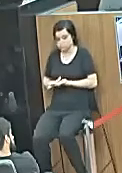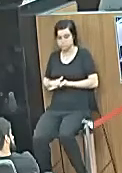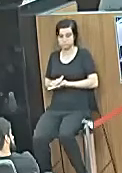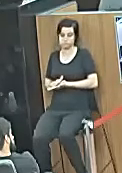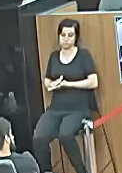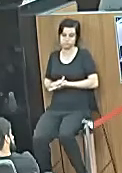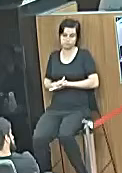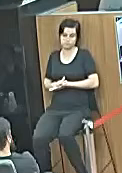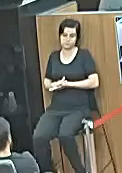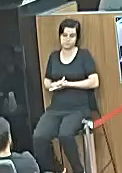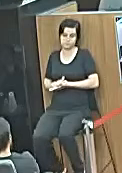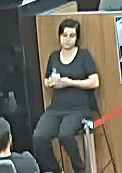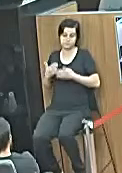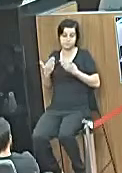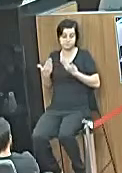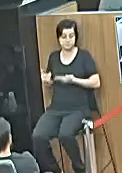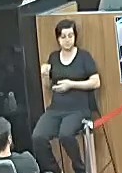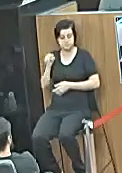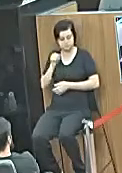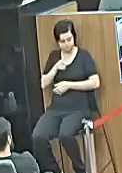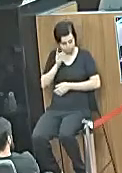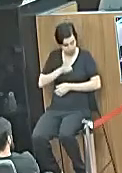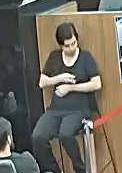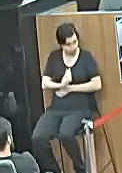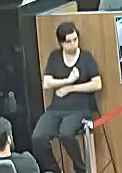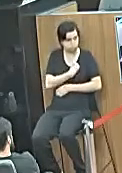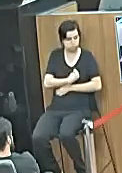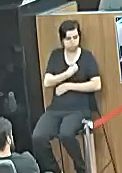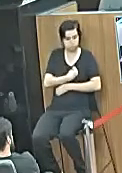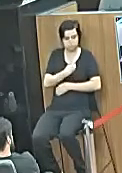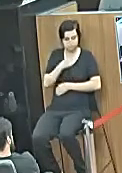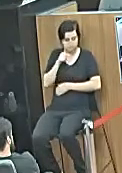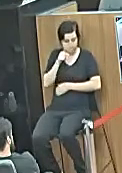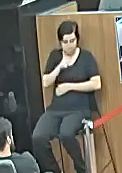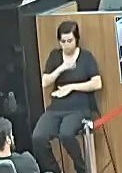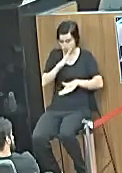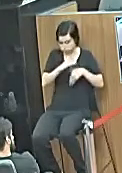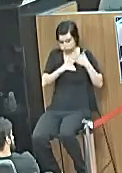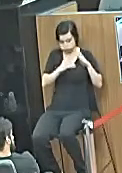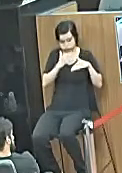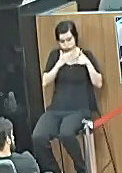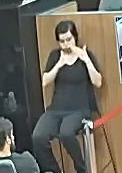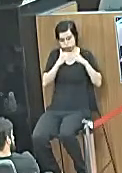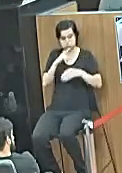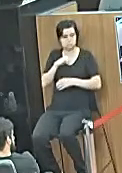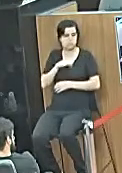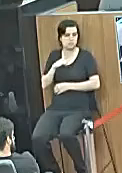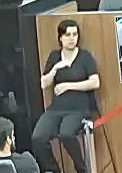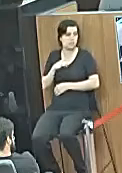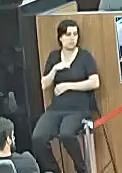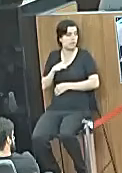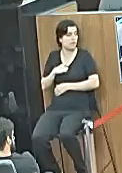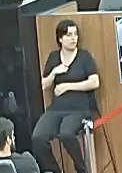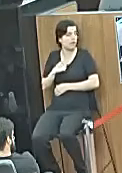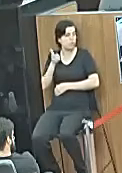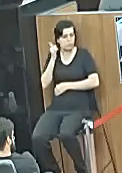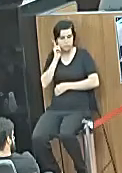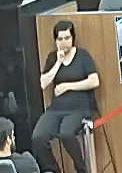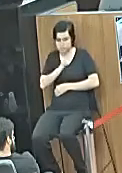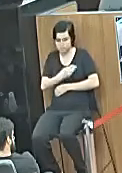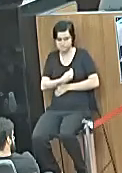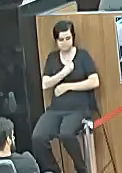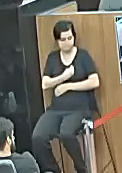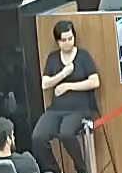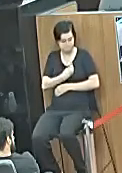e eles são sobreviventes é uma cadeia muito produtiva onde recupera vida